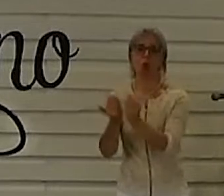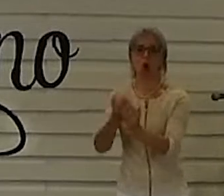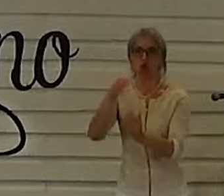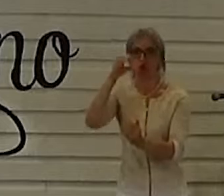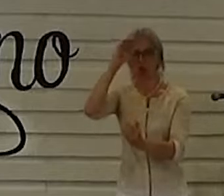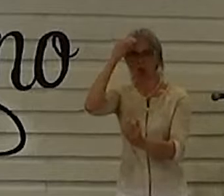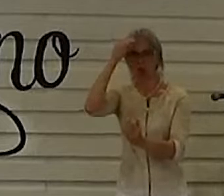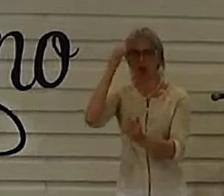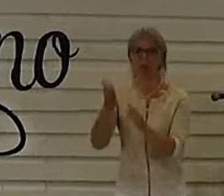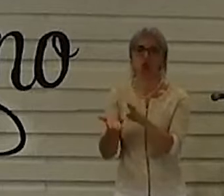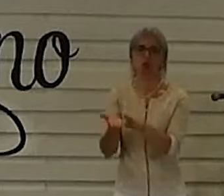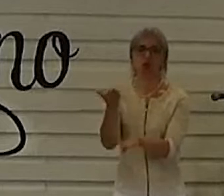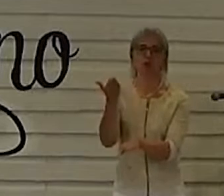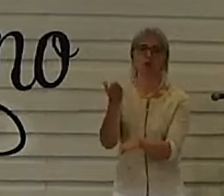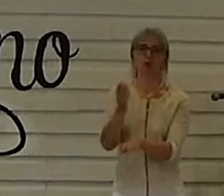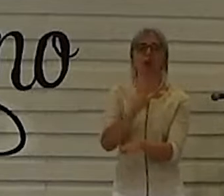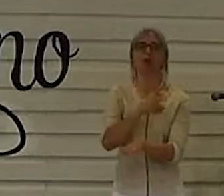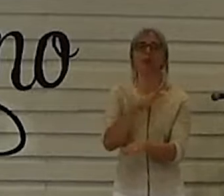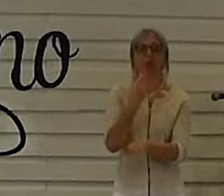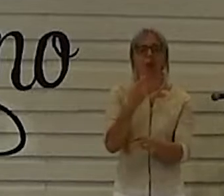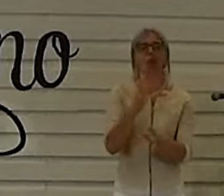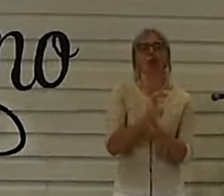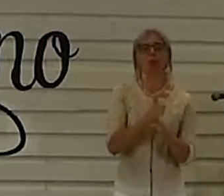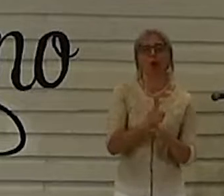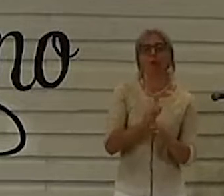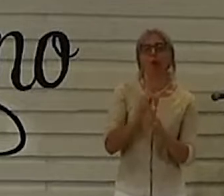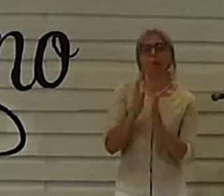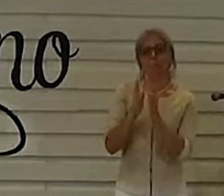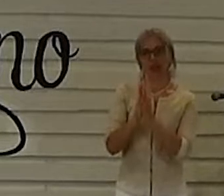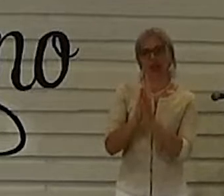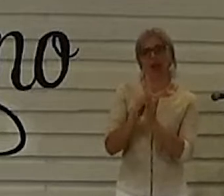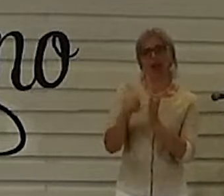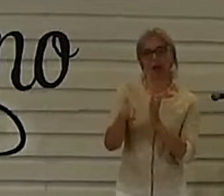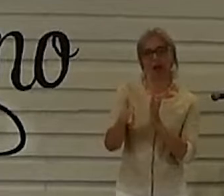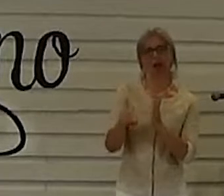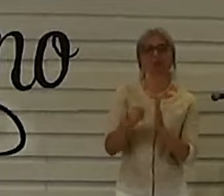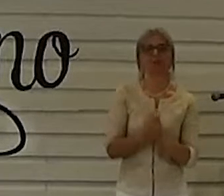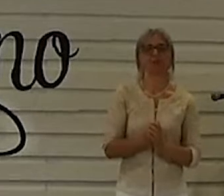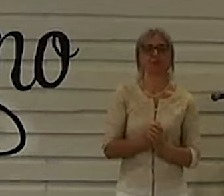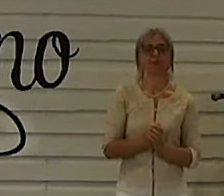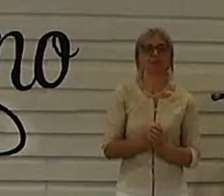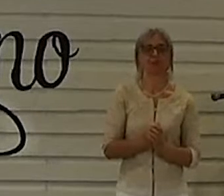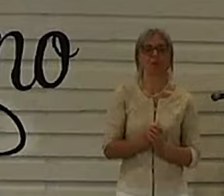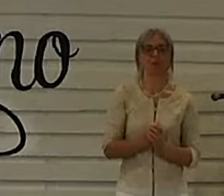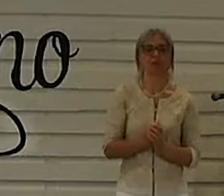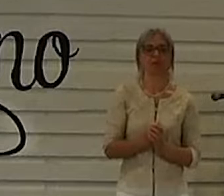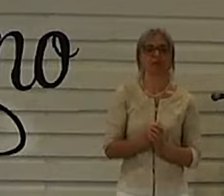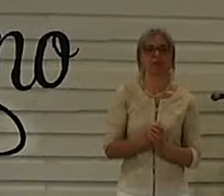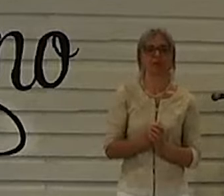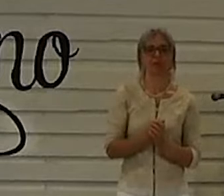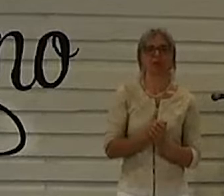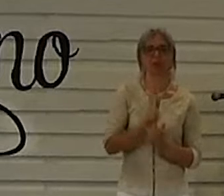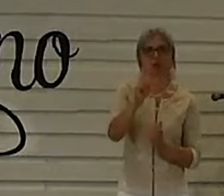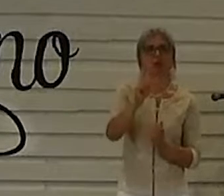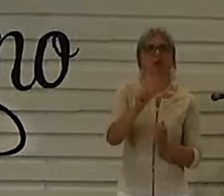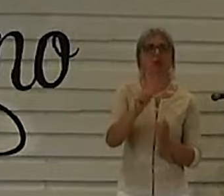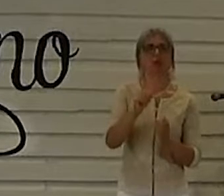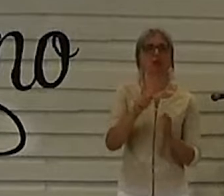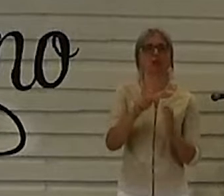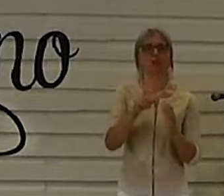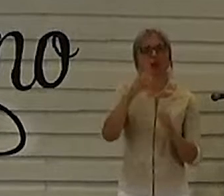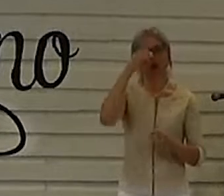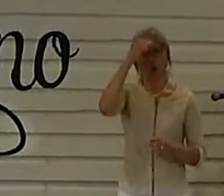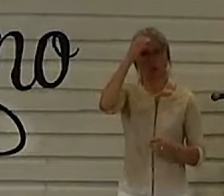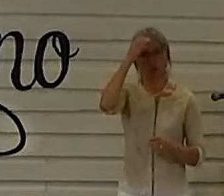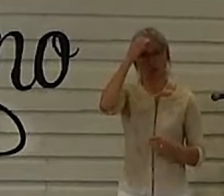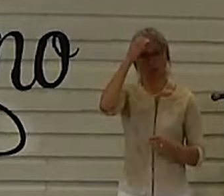Dio è sovrano, perché sopra ogni cosa c'è Lui che governa sulla nostra nazione. Non solo sulla nostra nazione, ma sul mondo